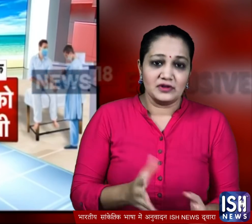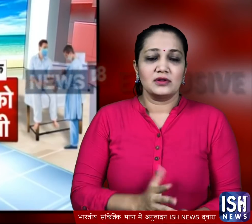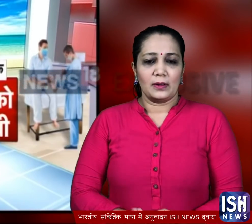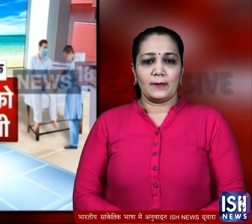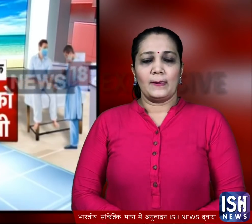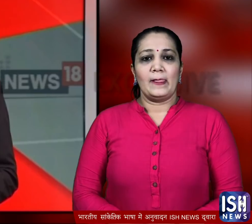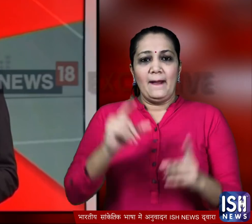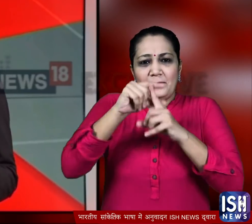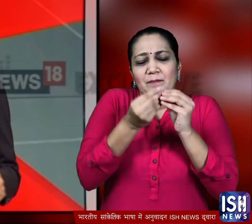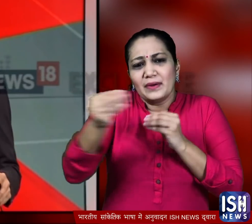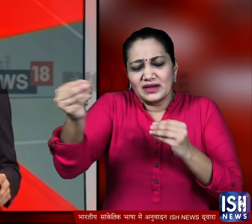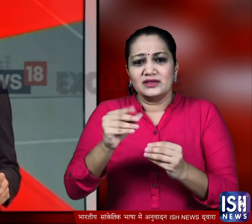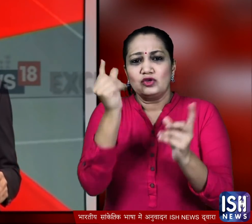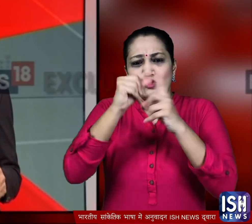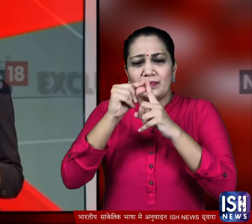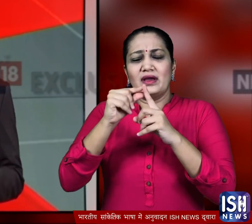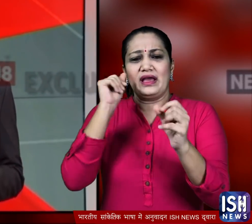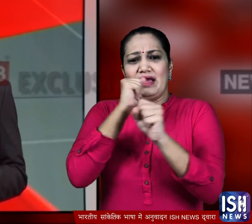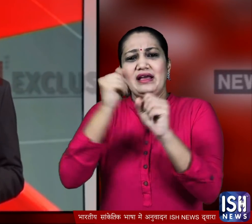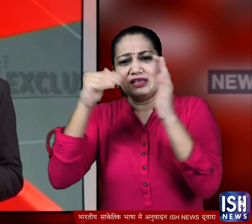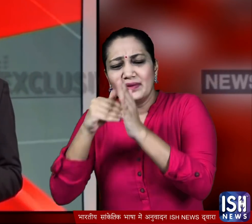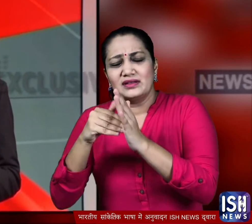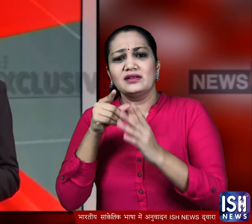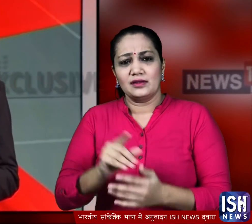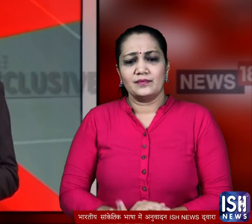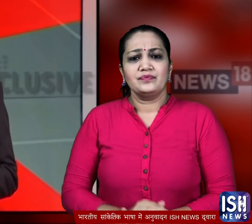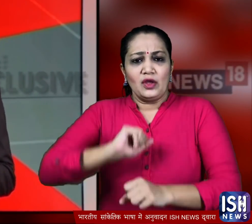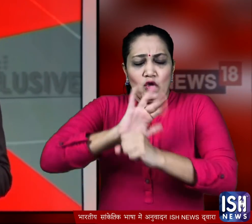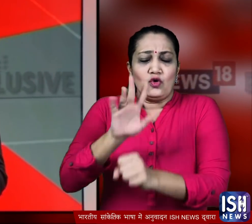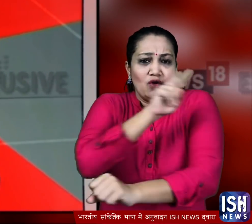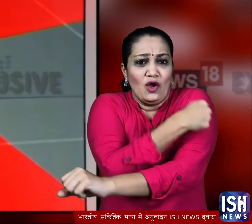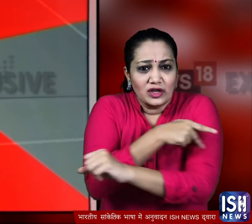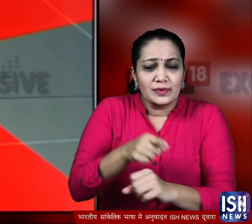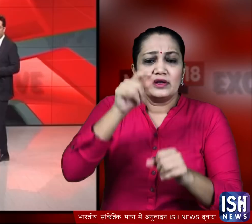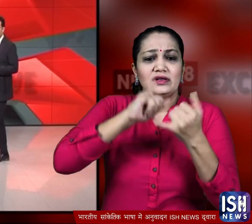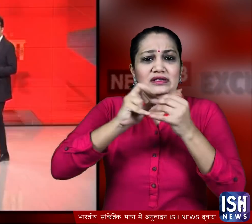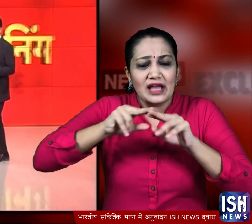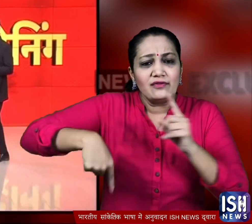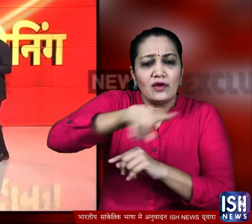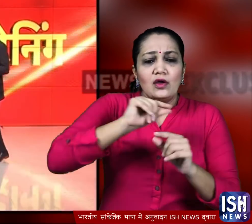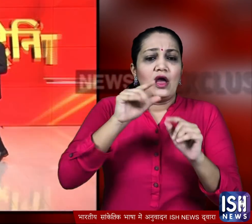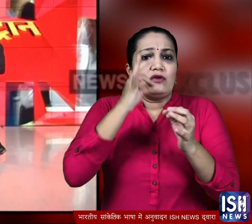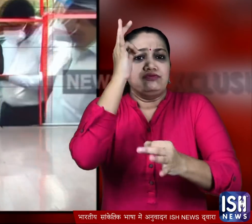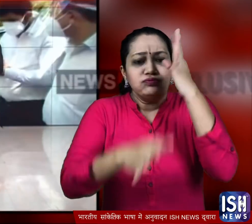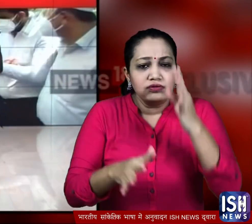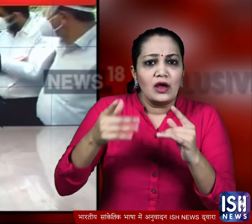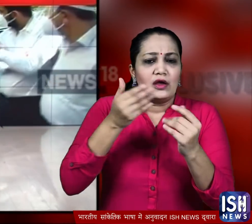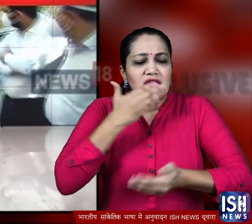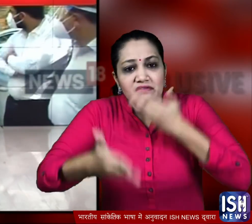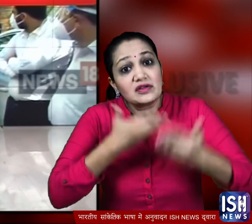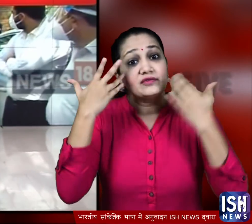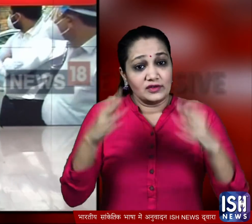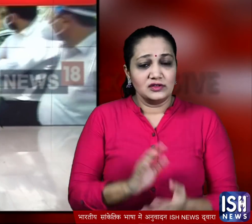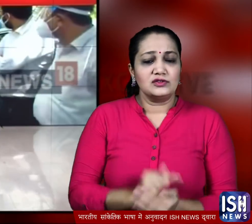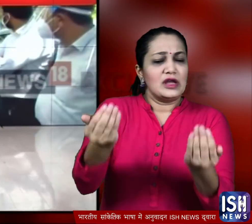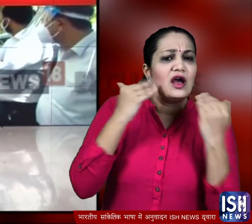भारत आई थी। दिल्ली के पास उत्तर प्रदेश के गाजियाबाद में एक कोरोना अस्पताल के कर्मचारियों को आग से बचाव की ट्रेनिंग दी गई।